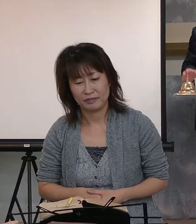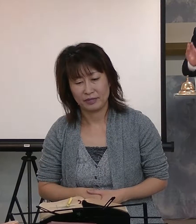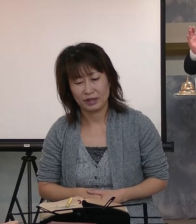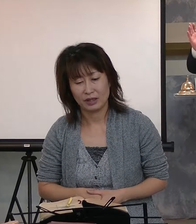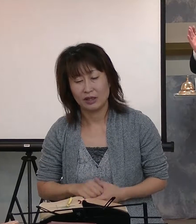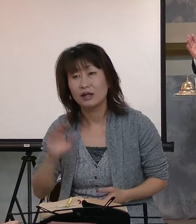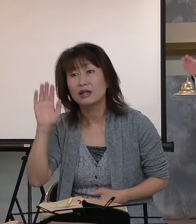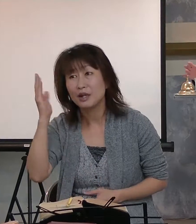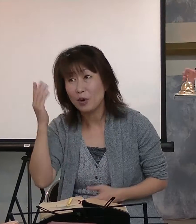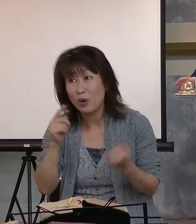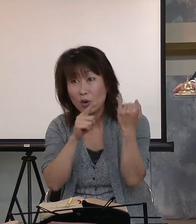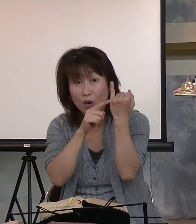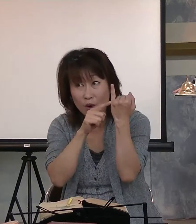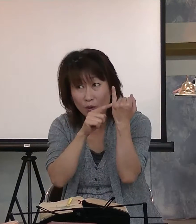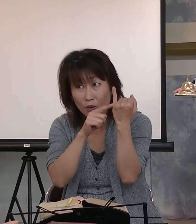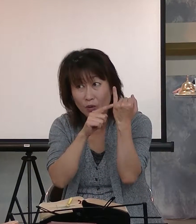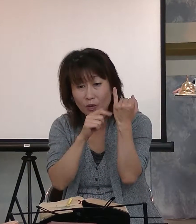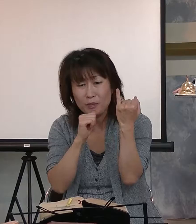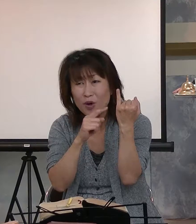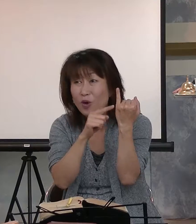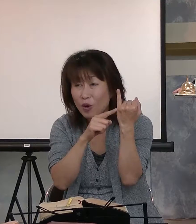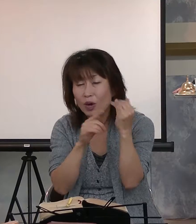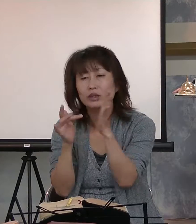でもこの女性が褒められたんです。